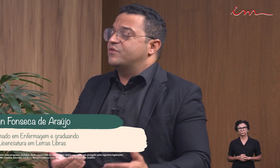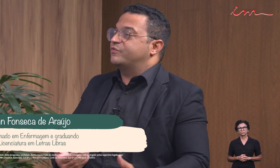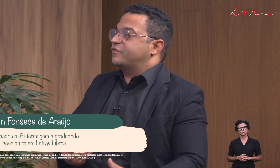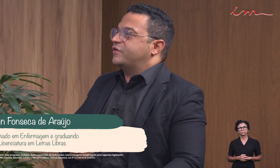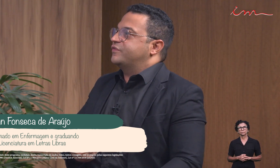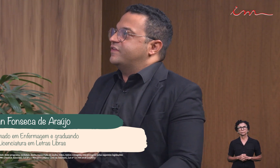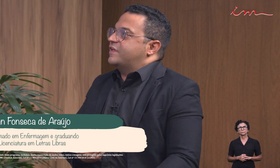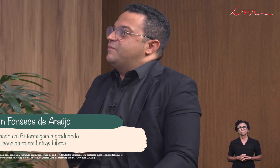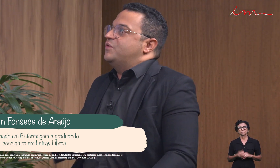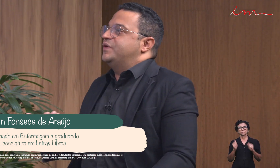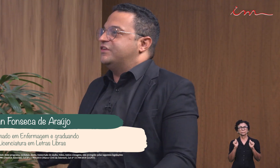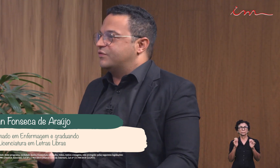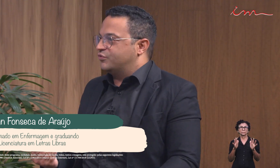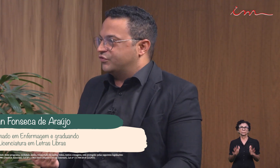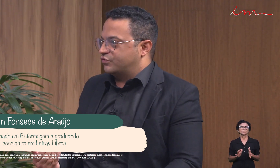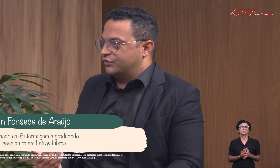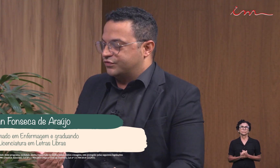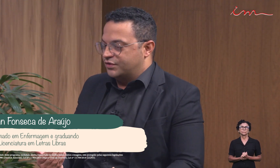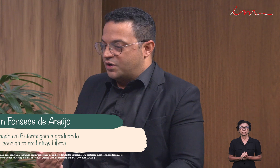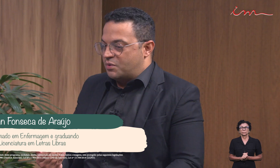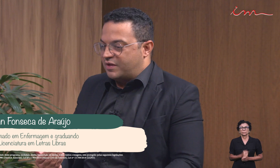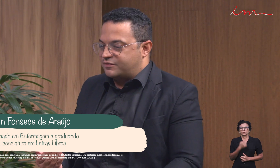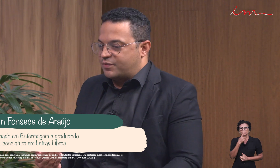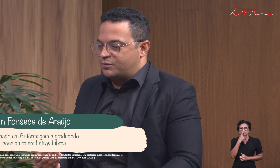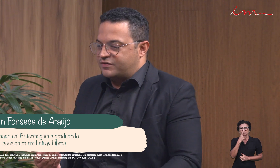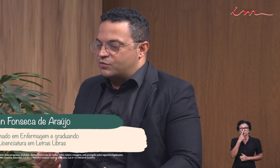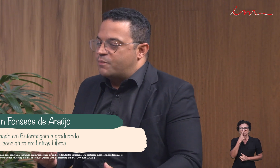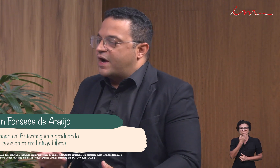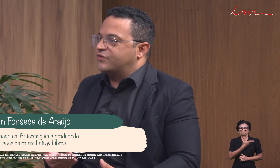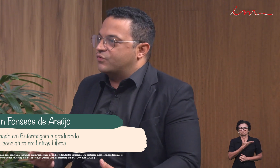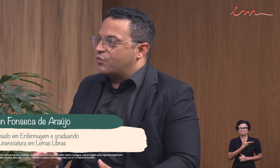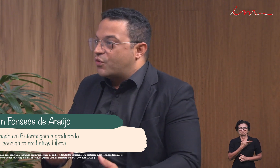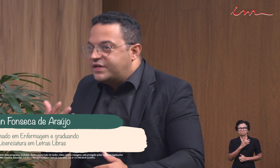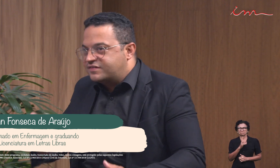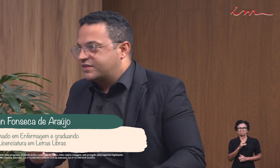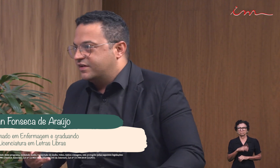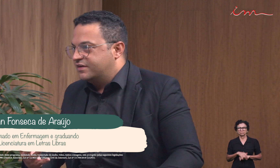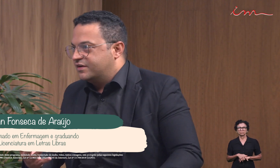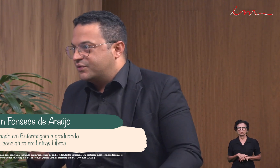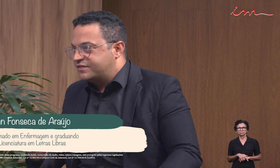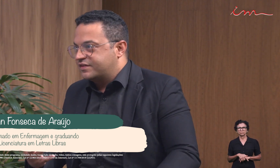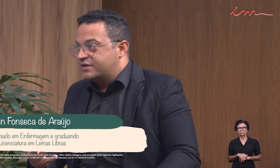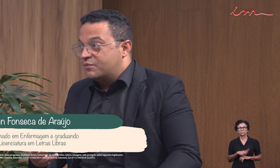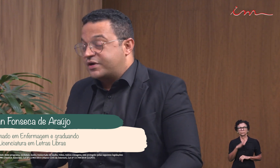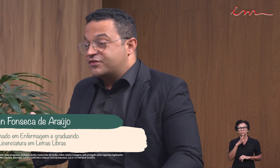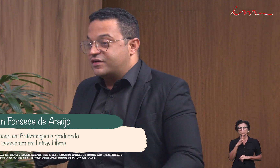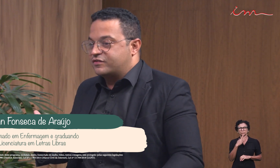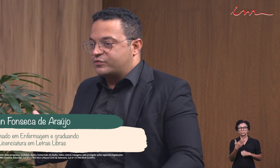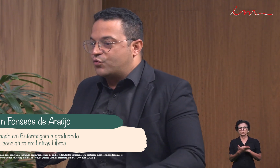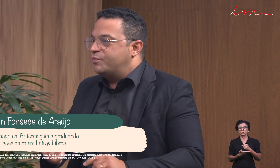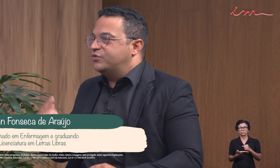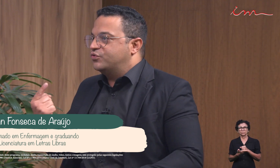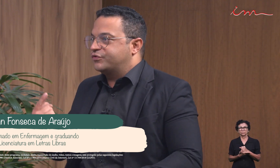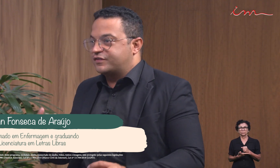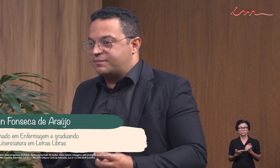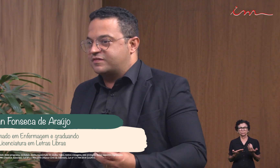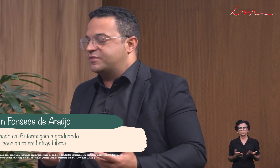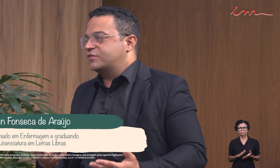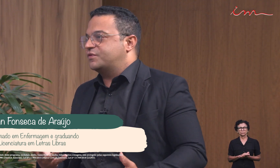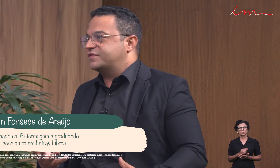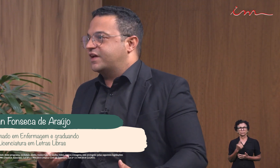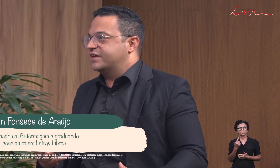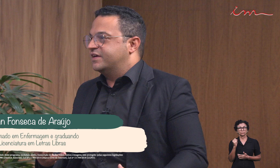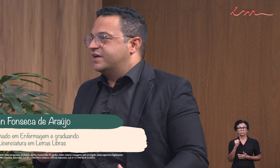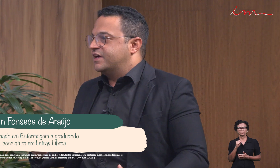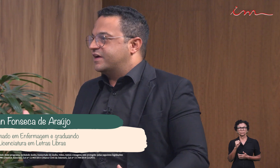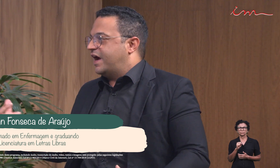ser amigo, você pode conseguir ser amigo íntimo de todos, mas pelo menos assim, o básico, conhecer, porque às vezes com 1 minuto você percebe que